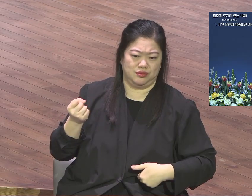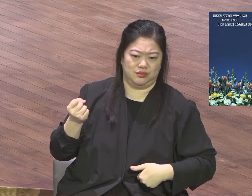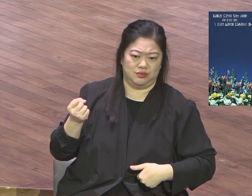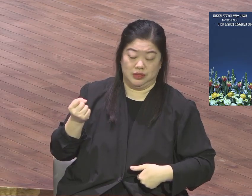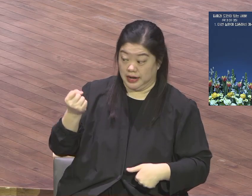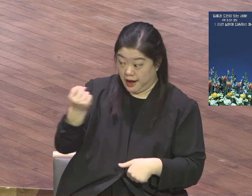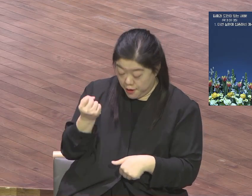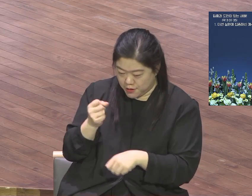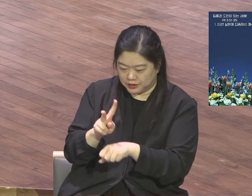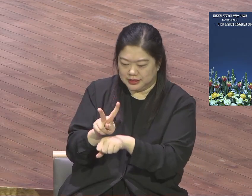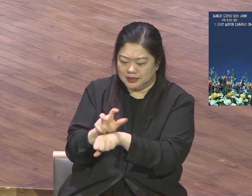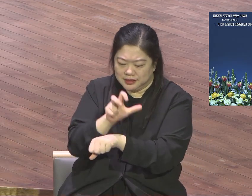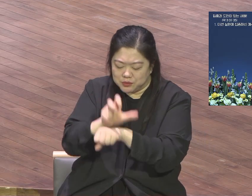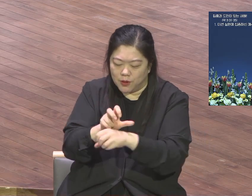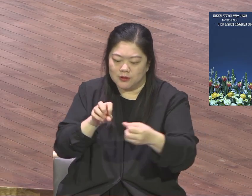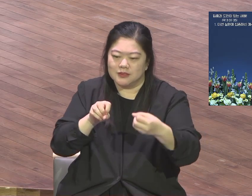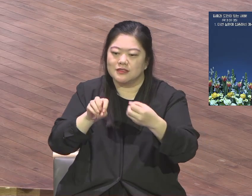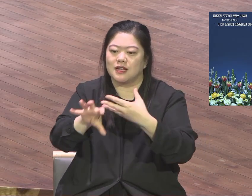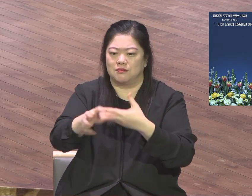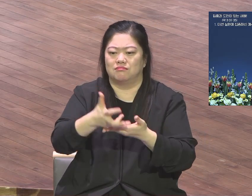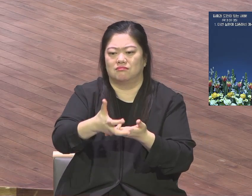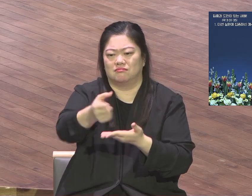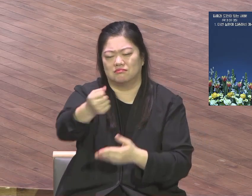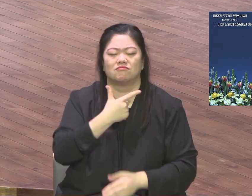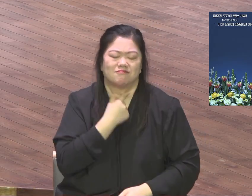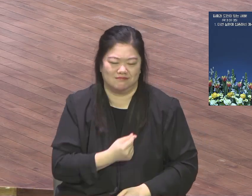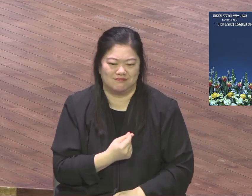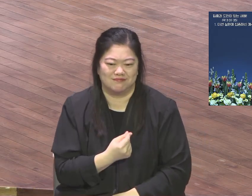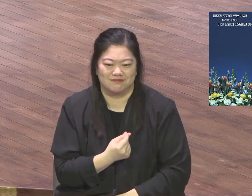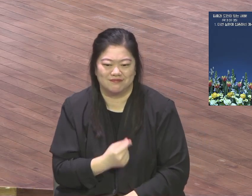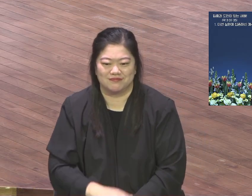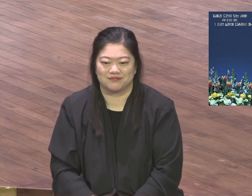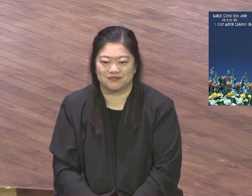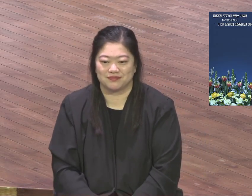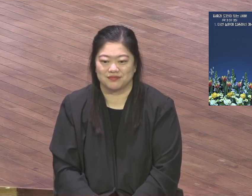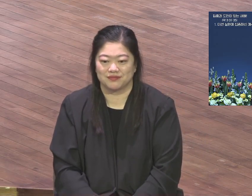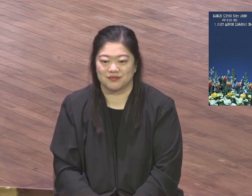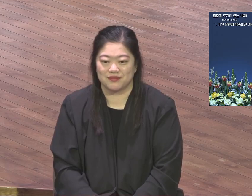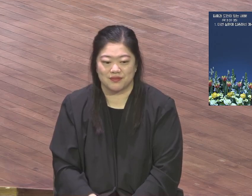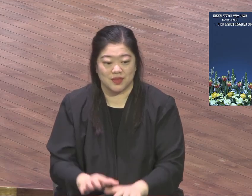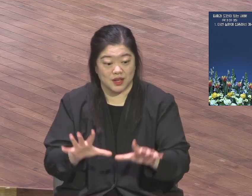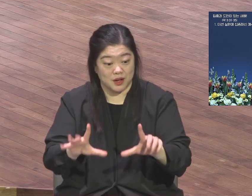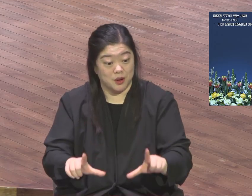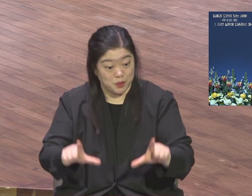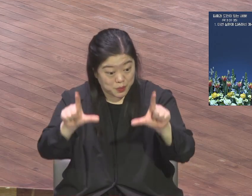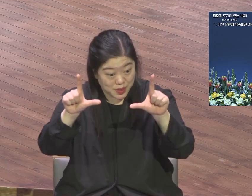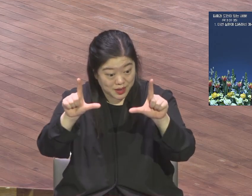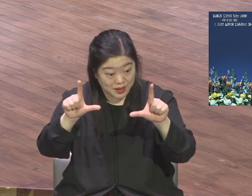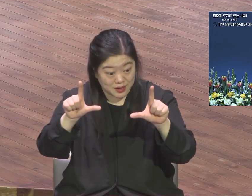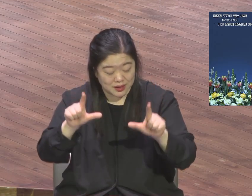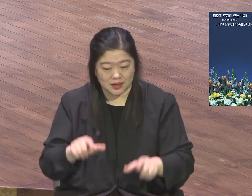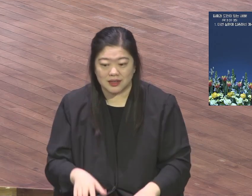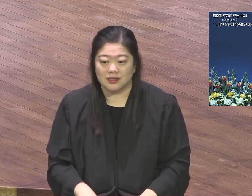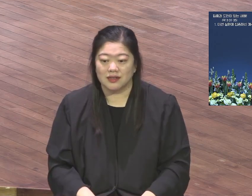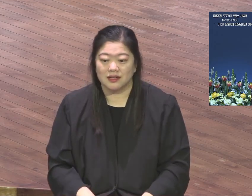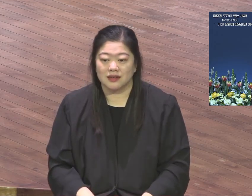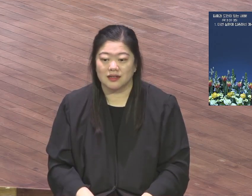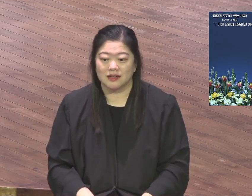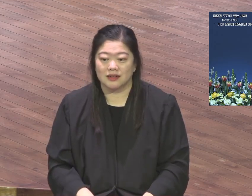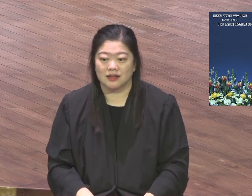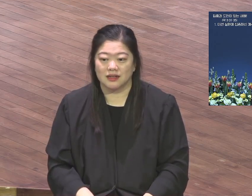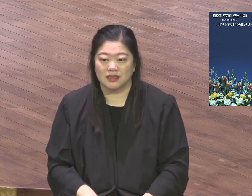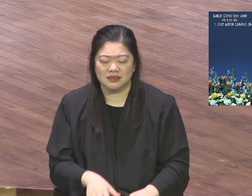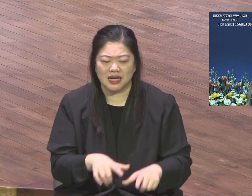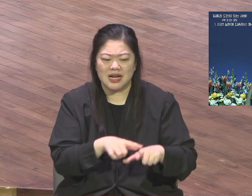만드는 이런 놀라운 결과가 오게 돼 있다는 말이지요. 2024년 영계 모든 성도들 잠시 있다 사라지는 그런